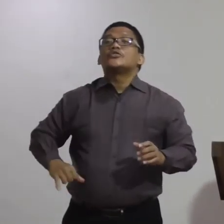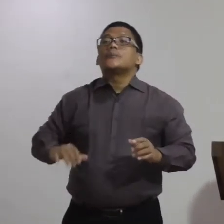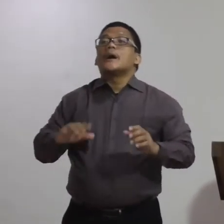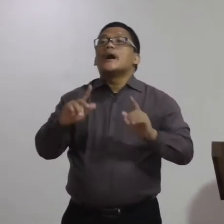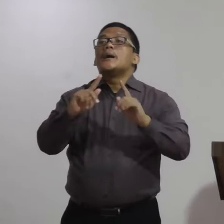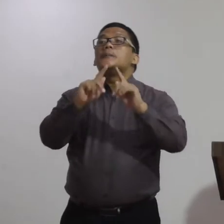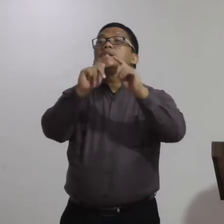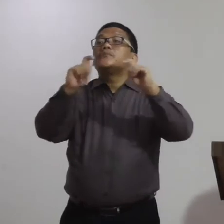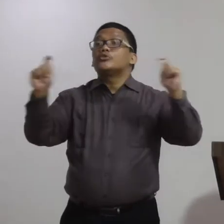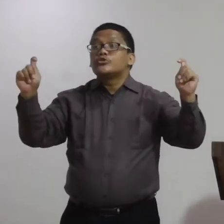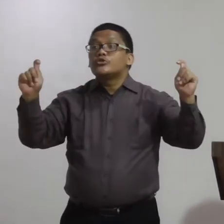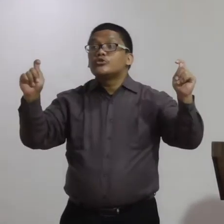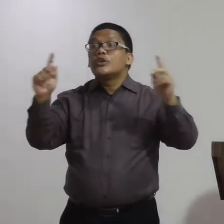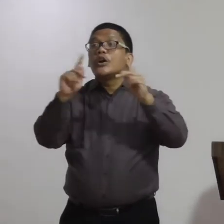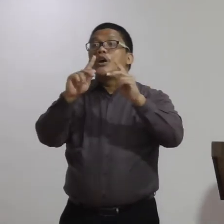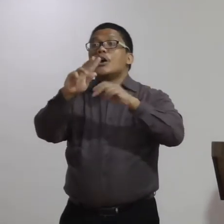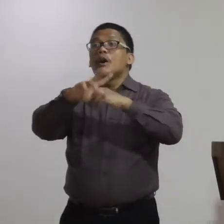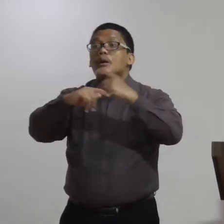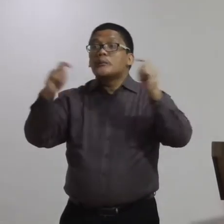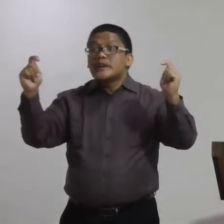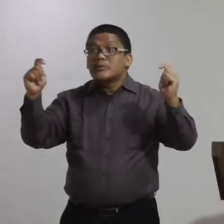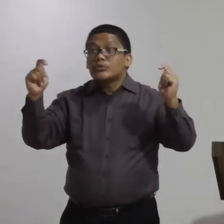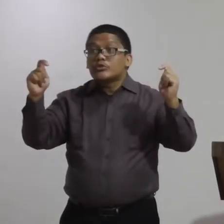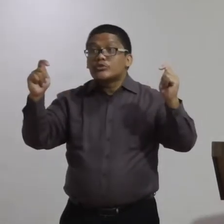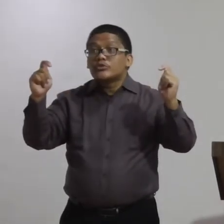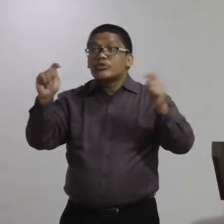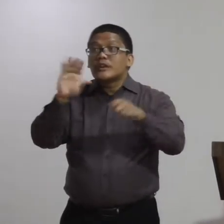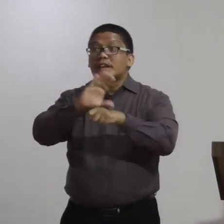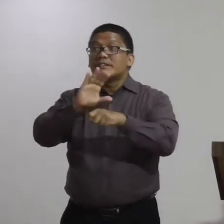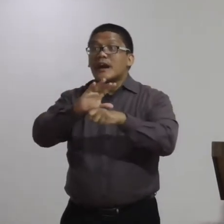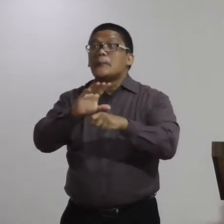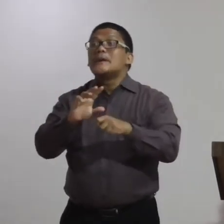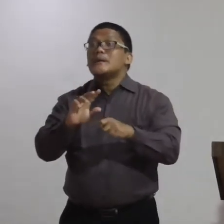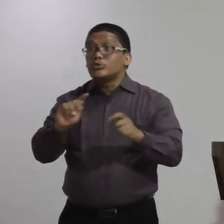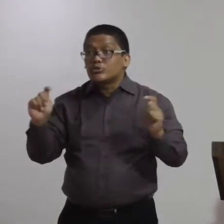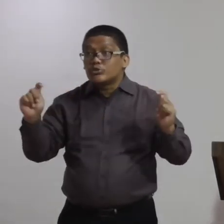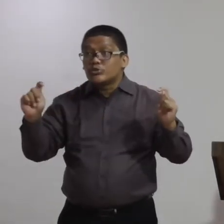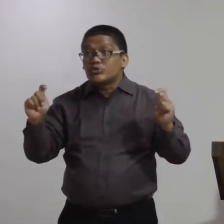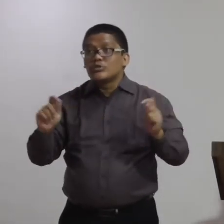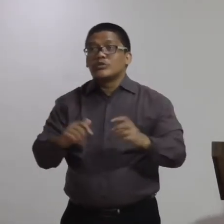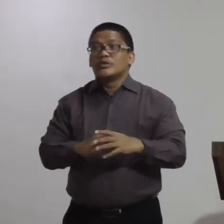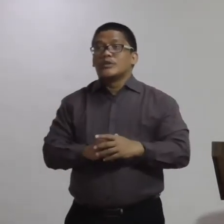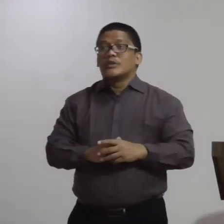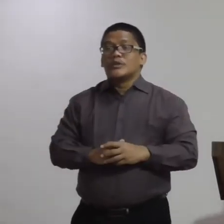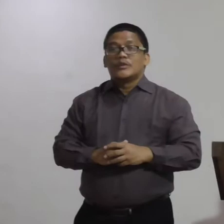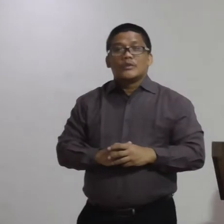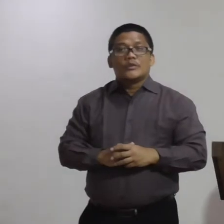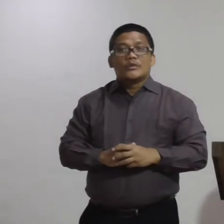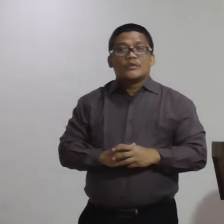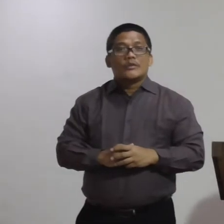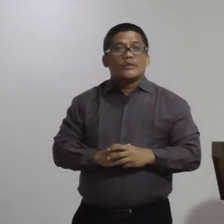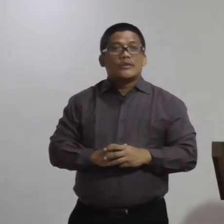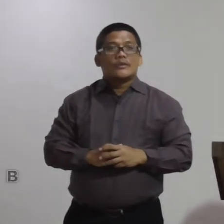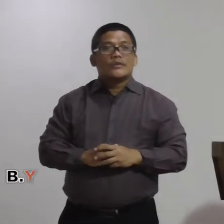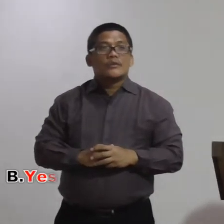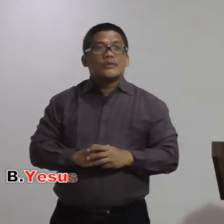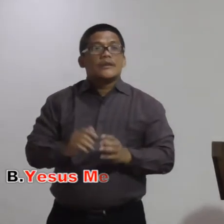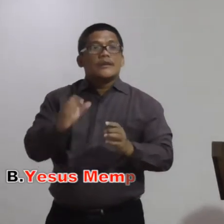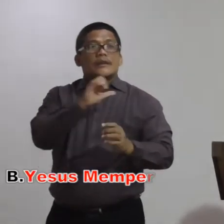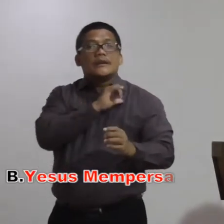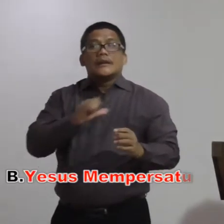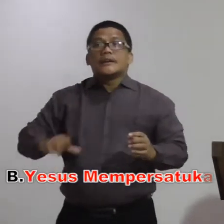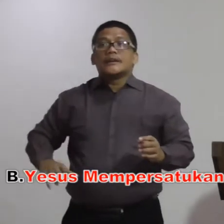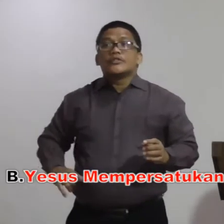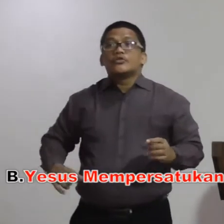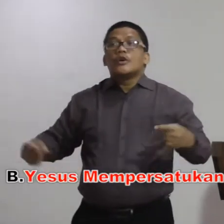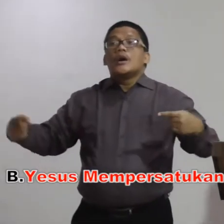gereja, menebus kita semua melalui darahnya. Oke, ya, bagian B-nya, Kristus